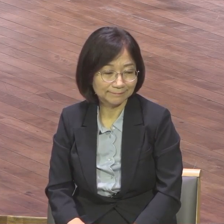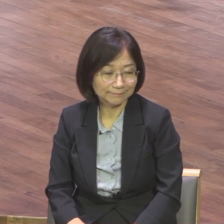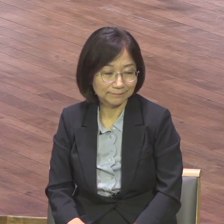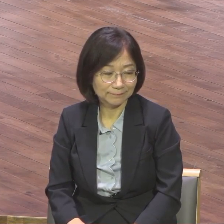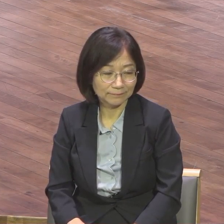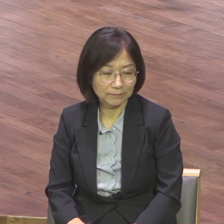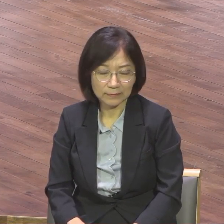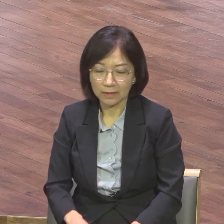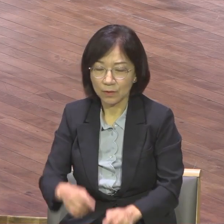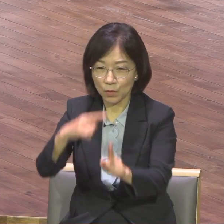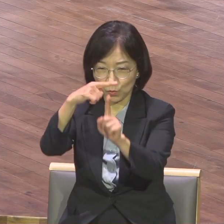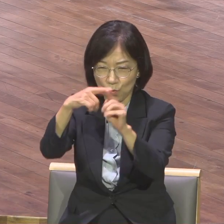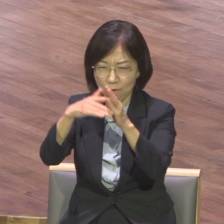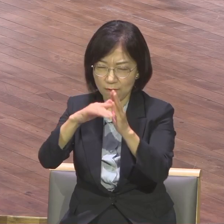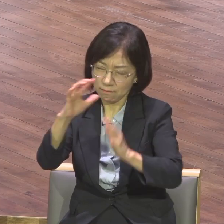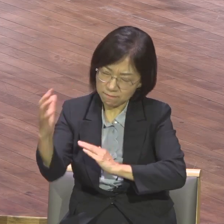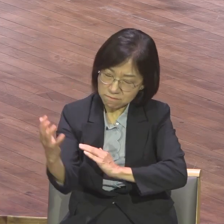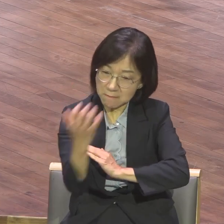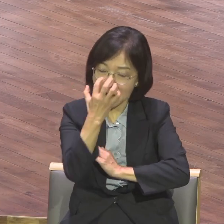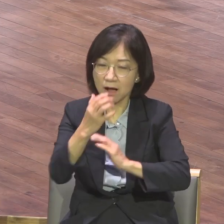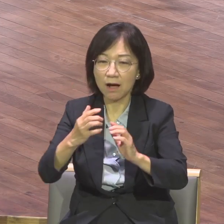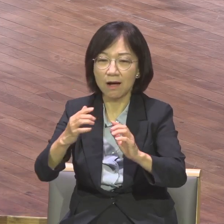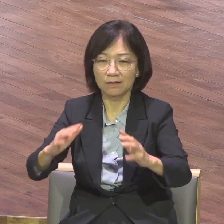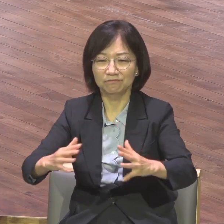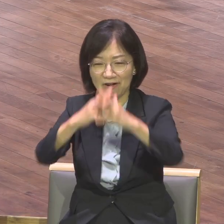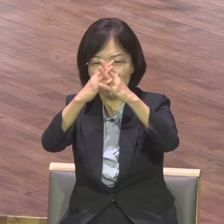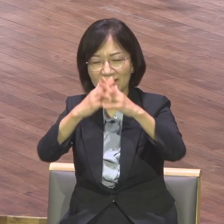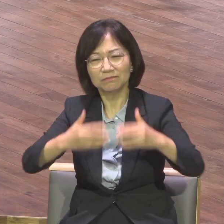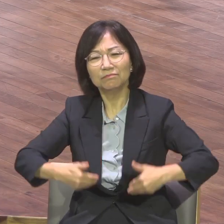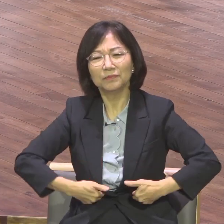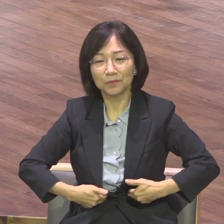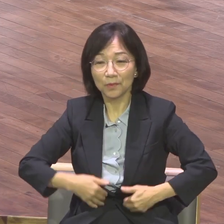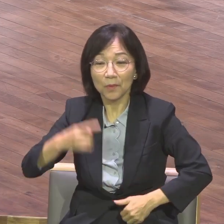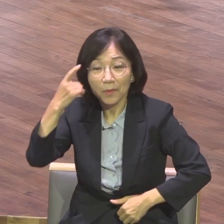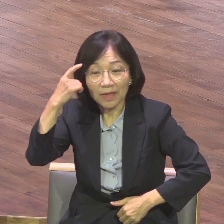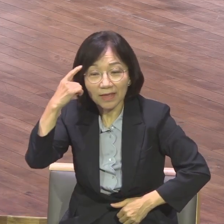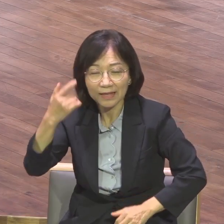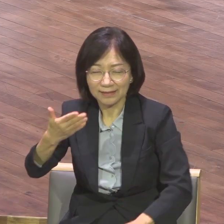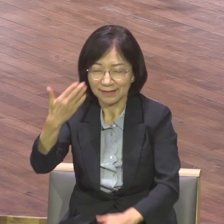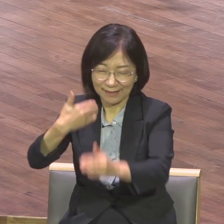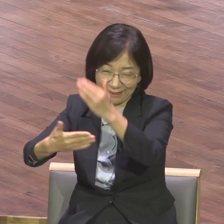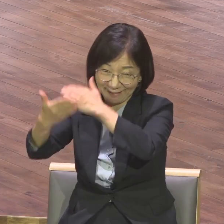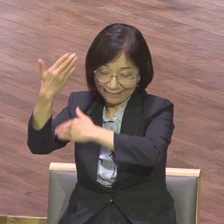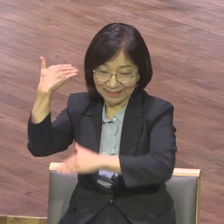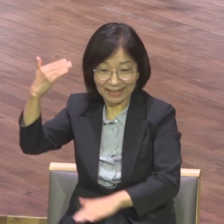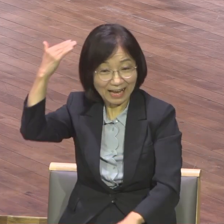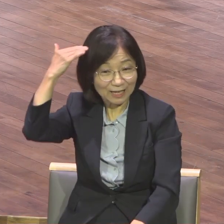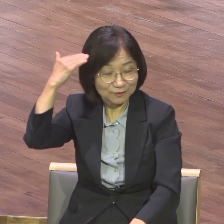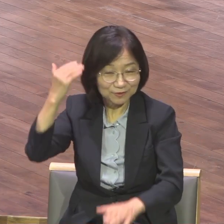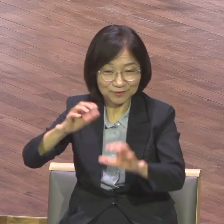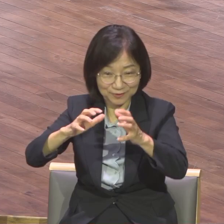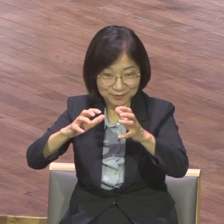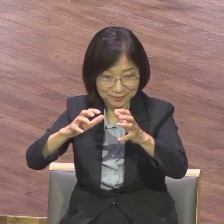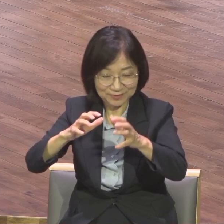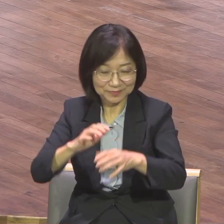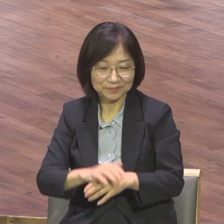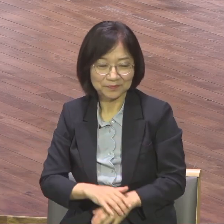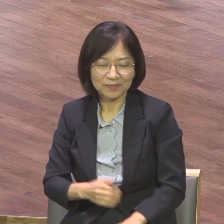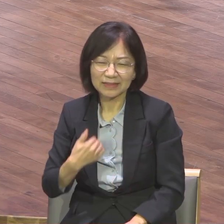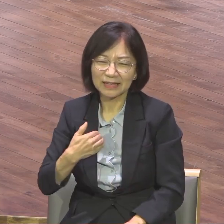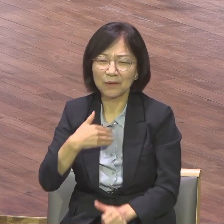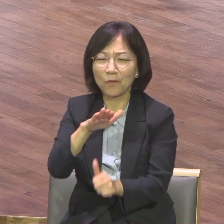건물을 갖출 수 있도록 사실 후원해 줘야 돼요. 과거 우리나라 기독교 초창기에 제가 어려서 부산에서도